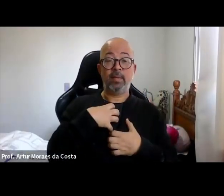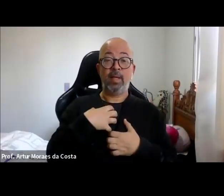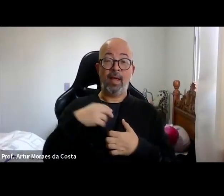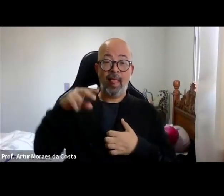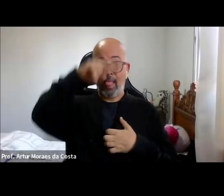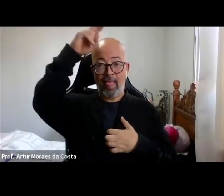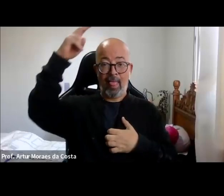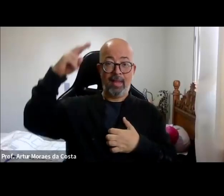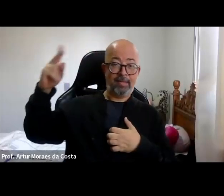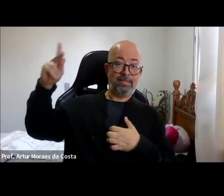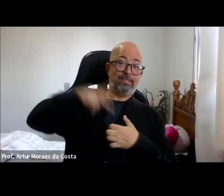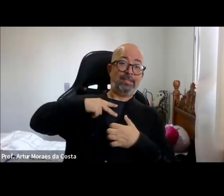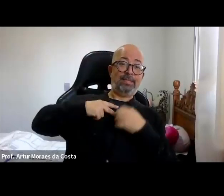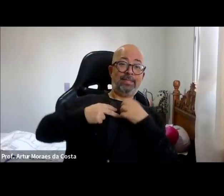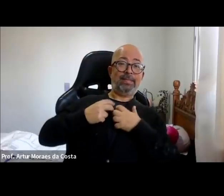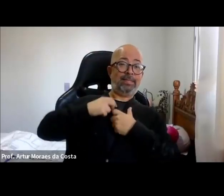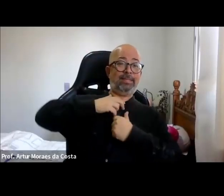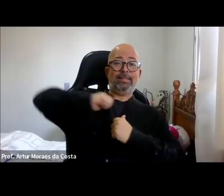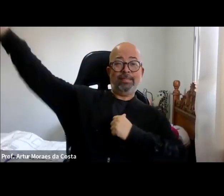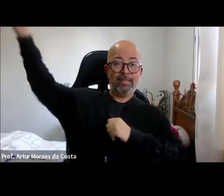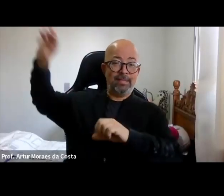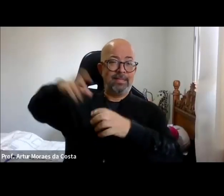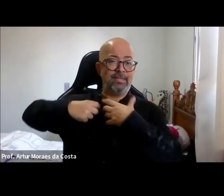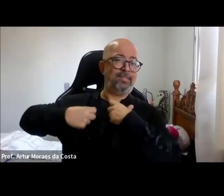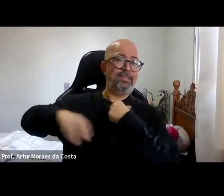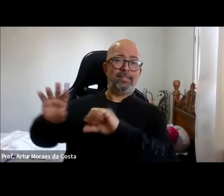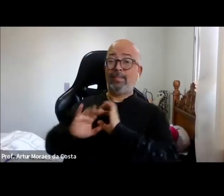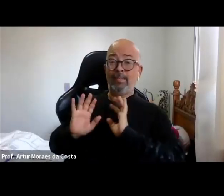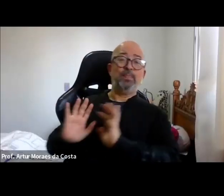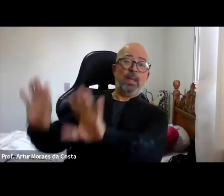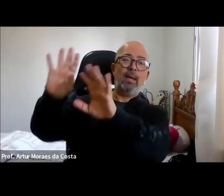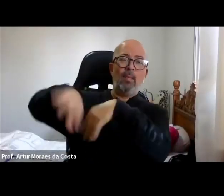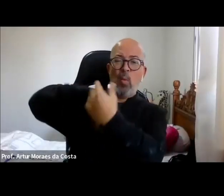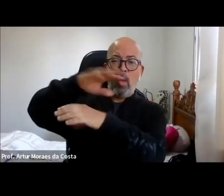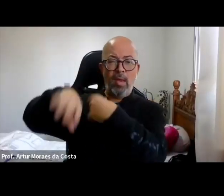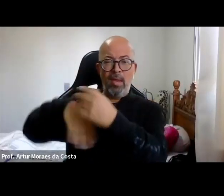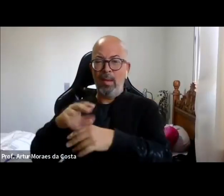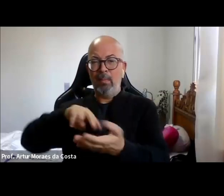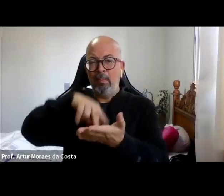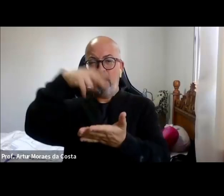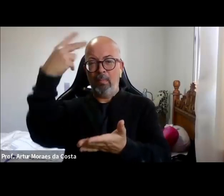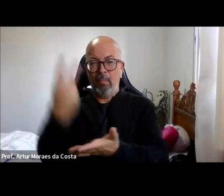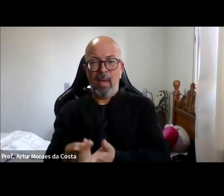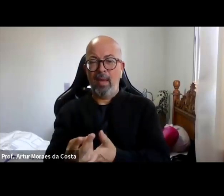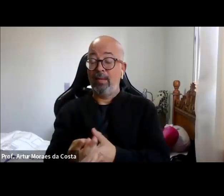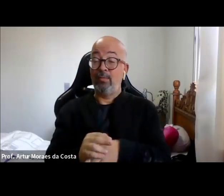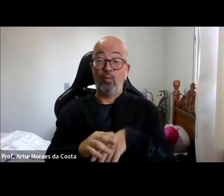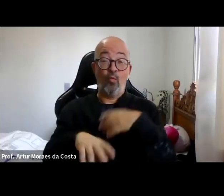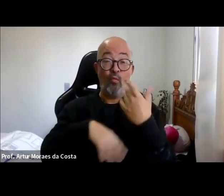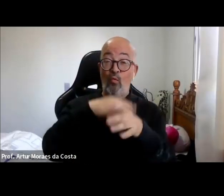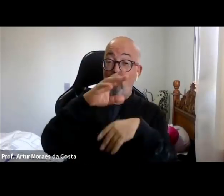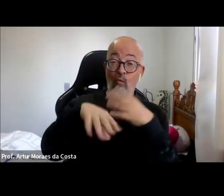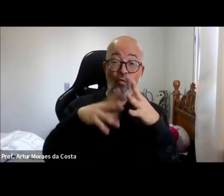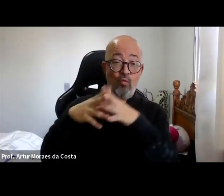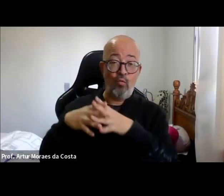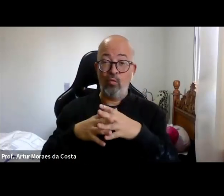soroca empujarla y quitarse ella y pum cayó el piso el animal yo no tenía tiempo de